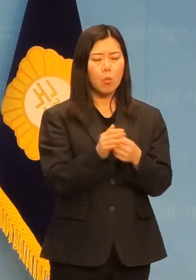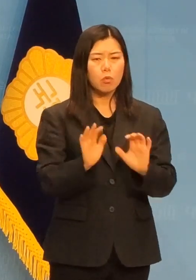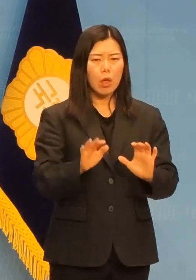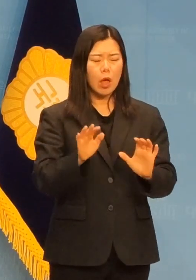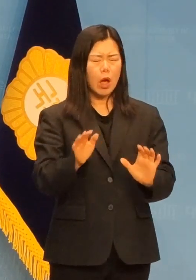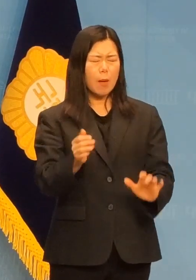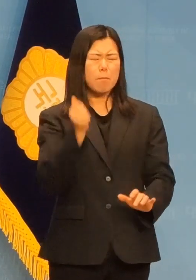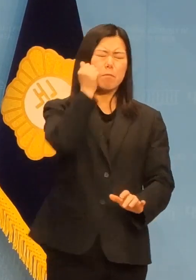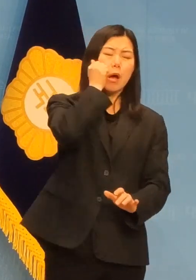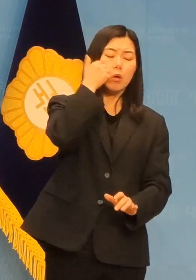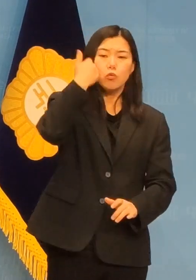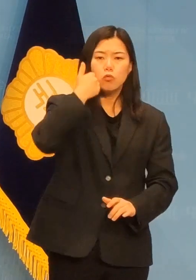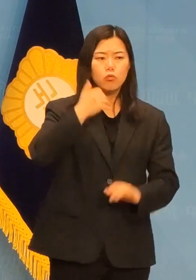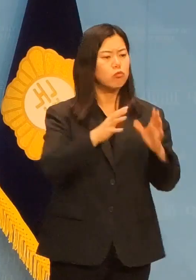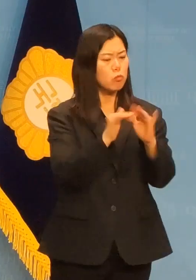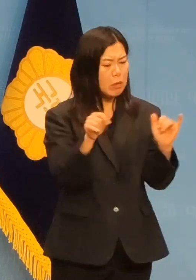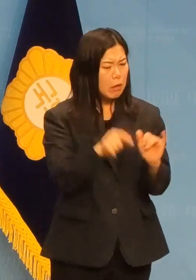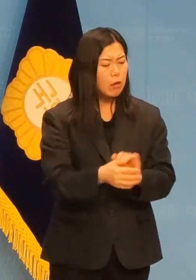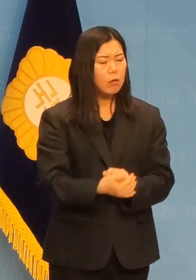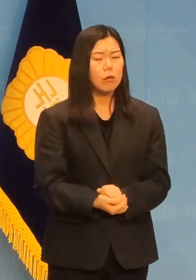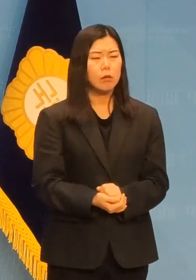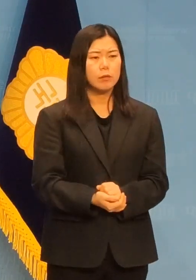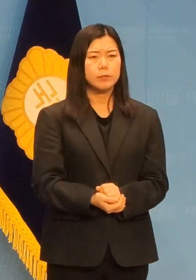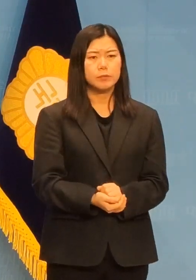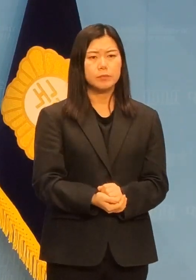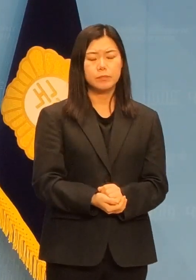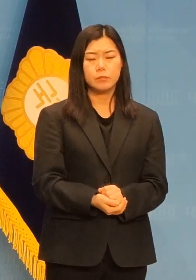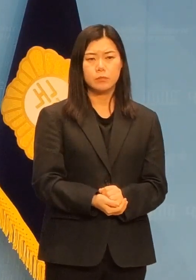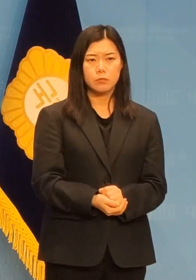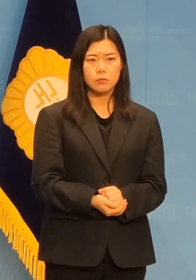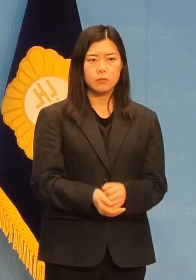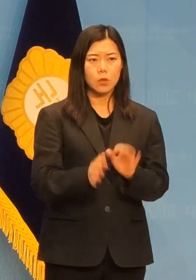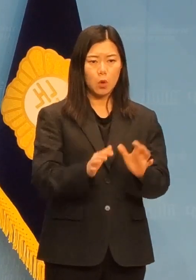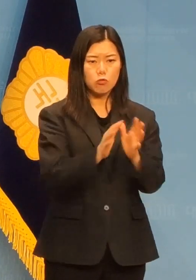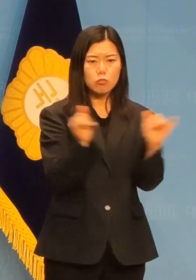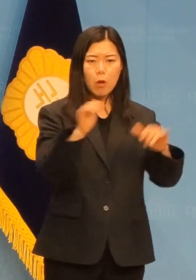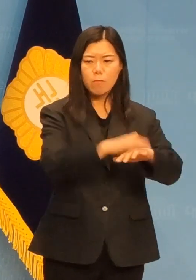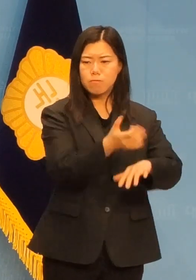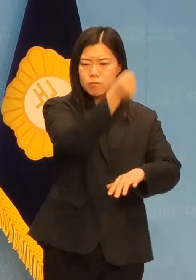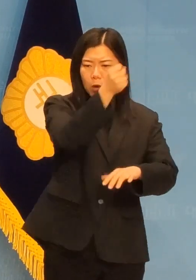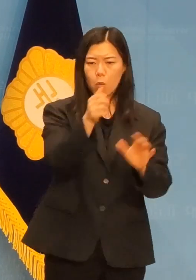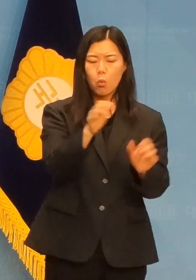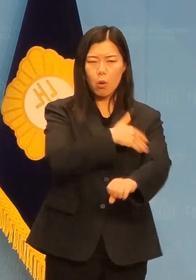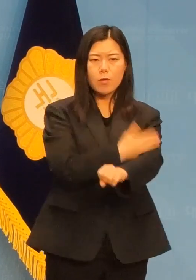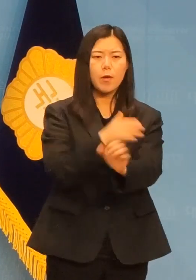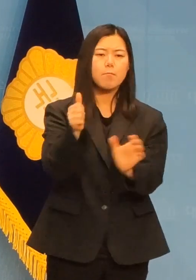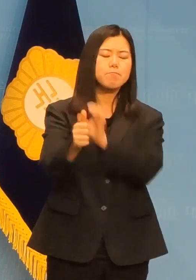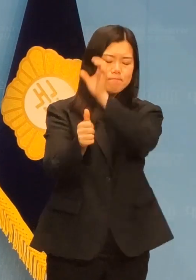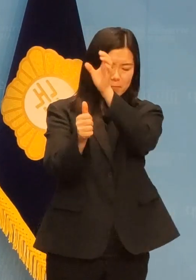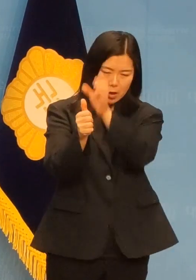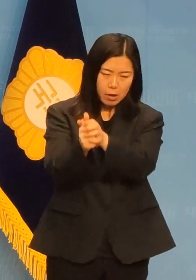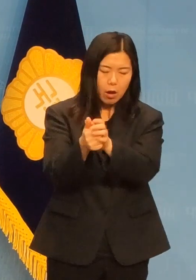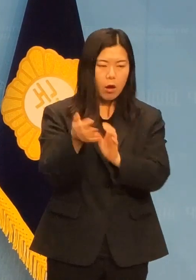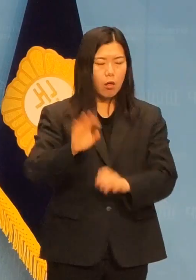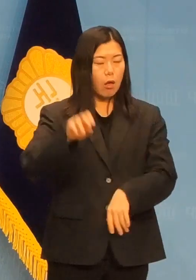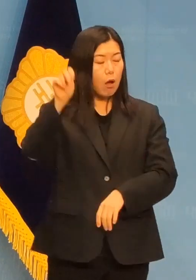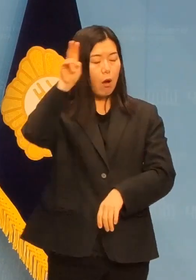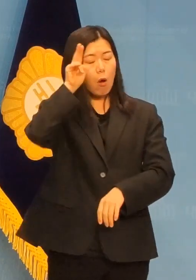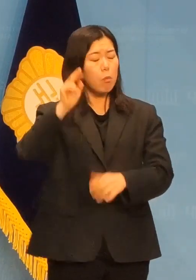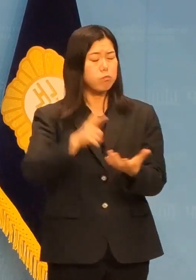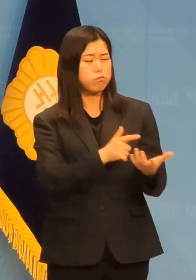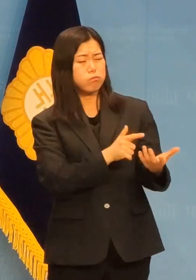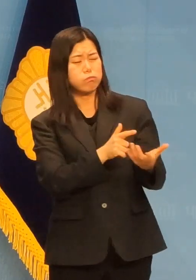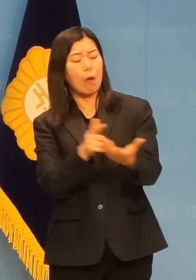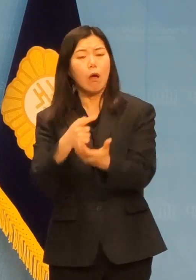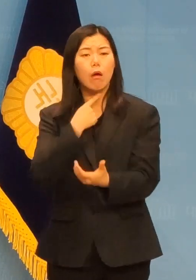것은 우리 국민입니다. 주권자가 부여한 권력을 주권자를 겨누는 흉기로